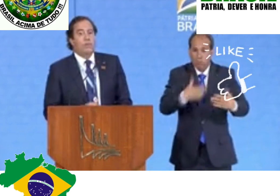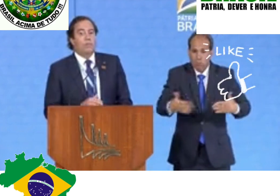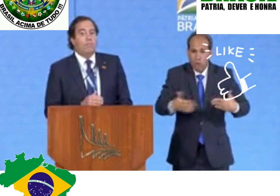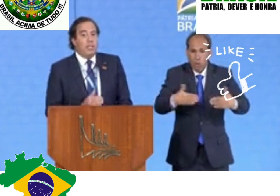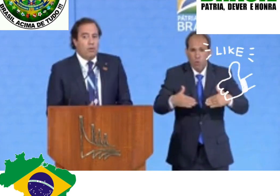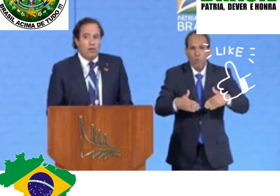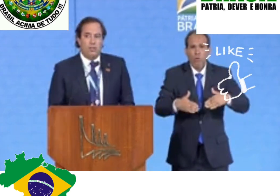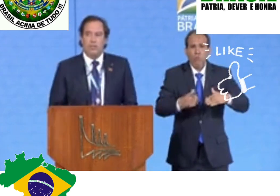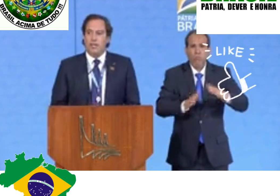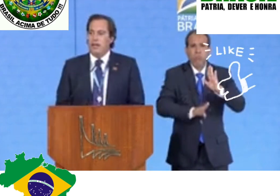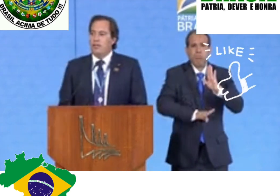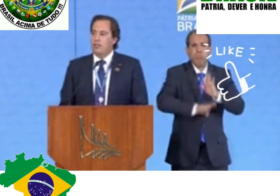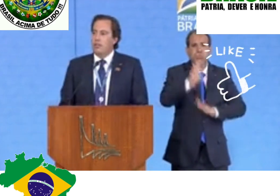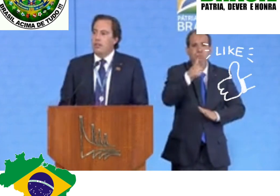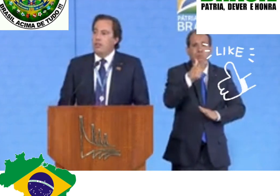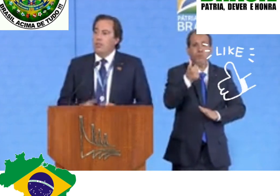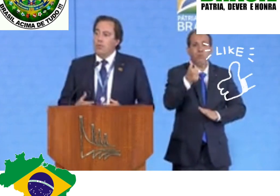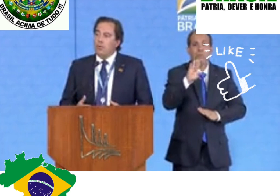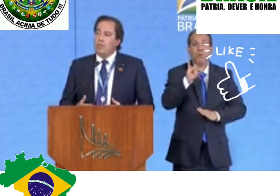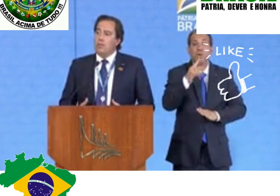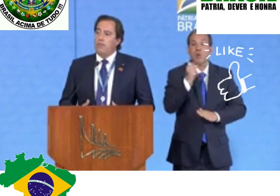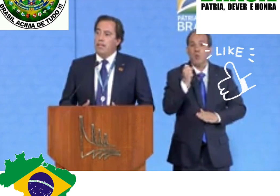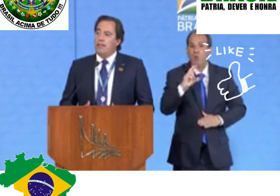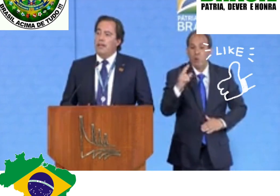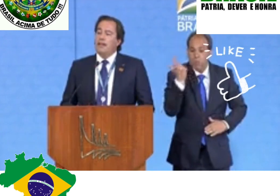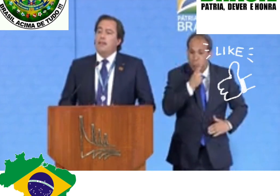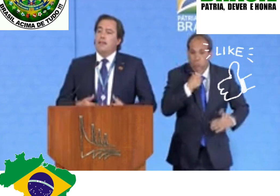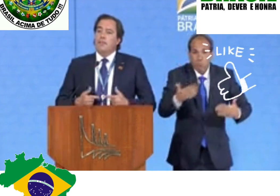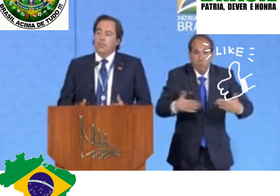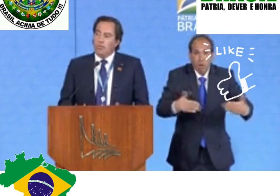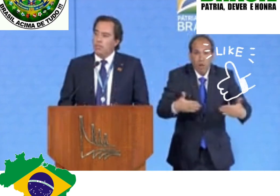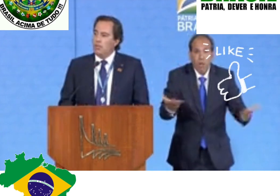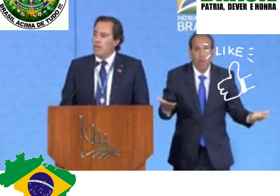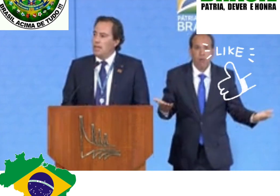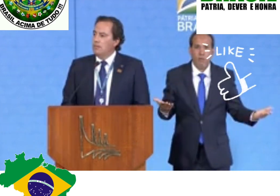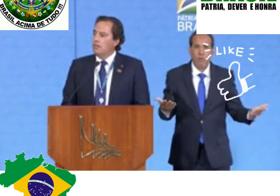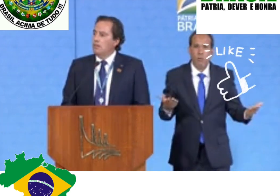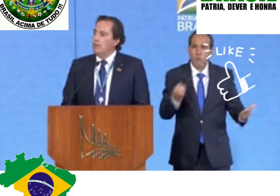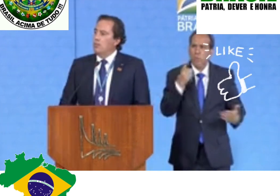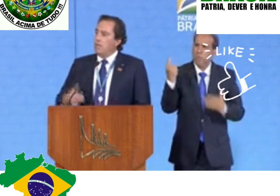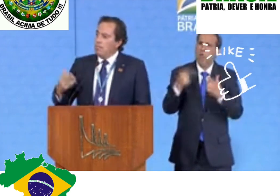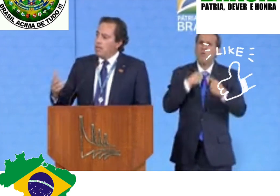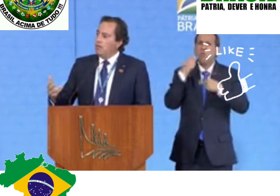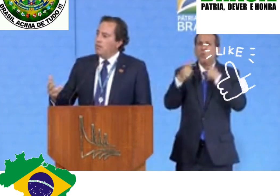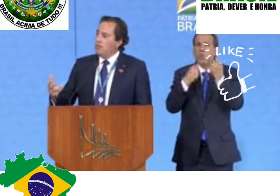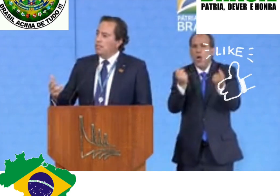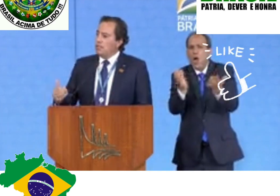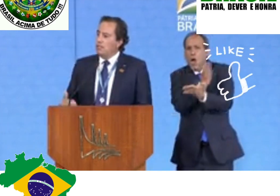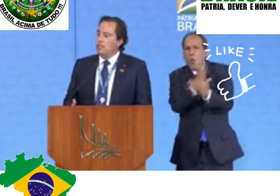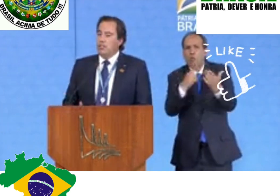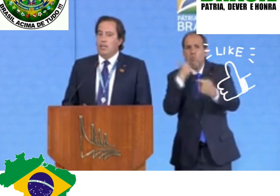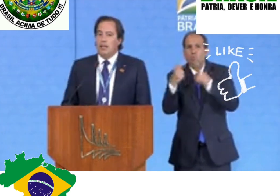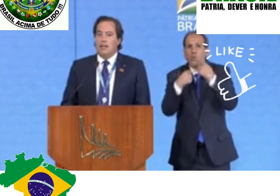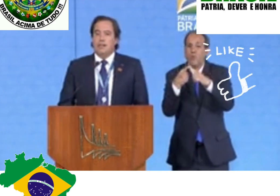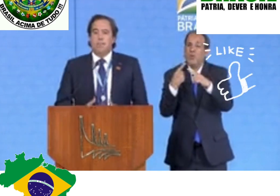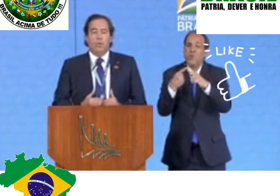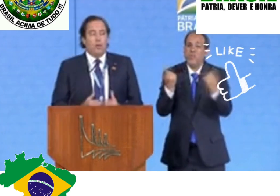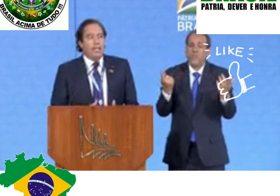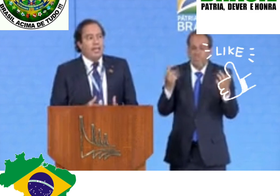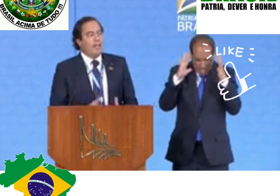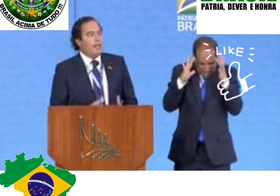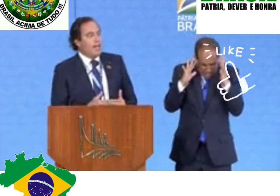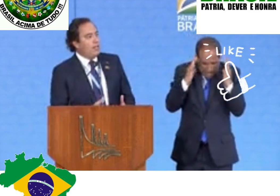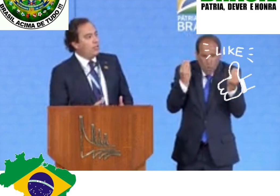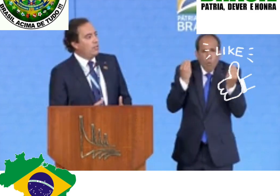21 bilhões de reais. Um lucro que foi até muito questionado, porque a pergunta que a gente tinha era